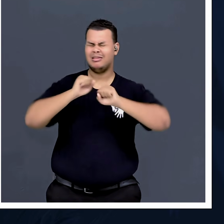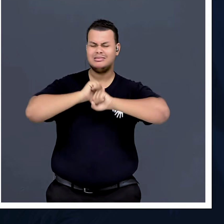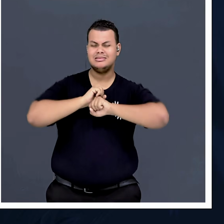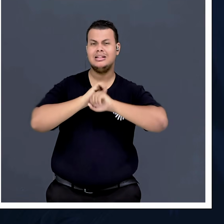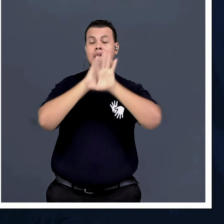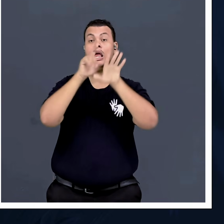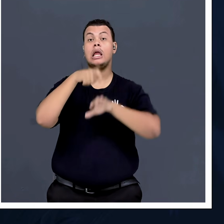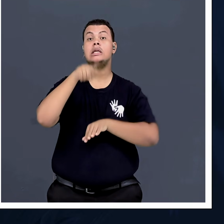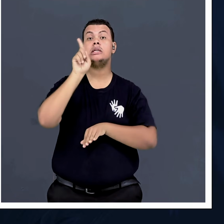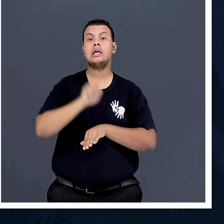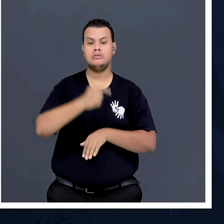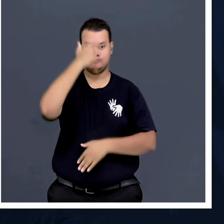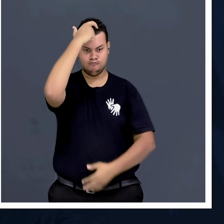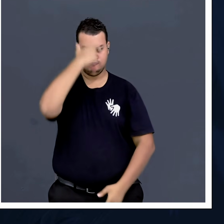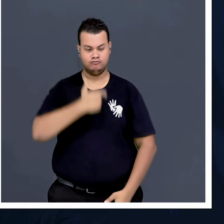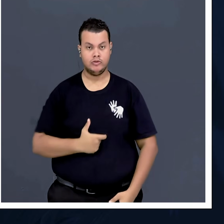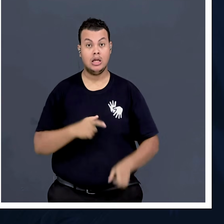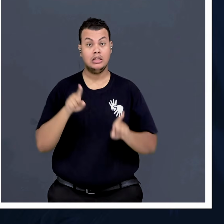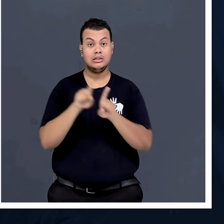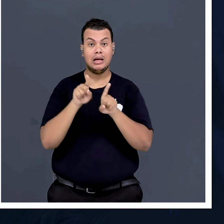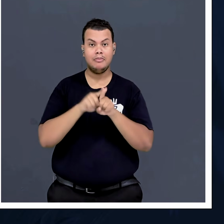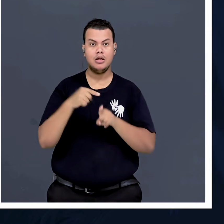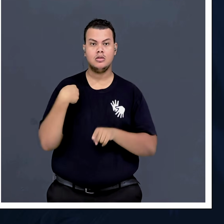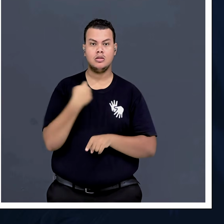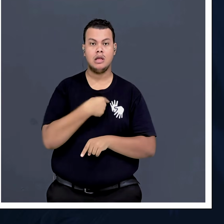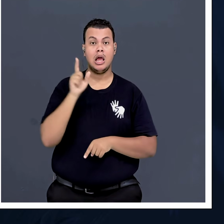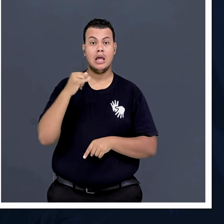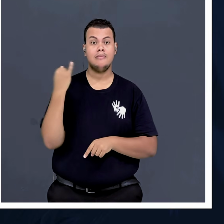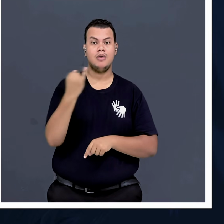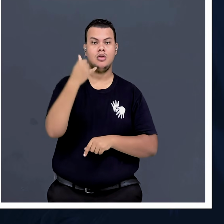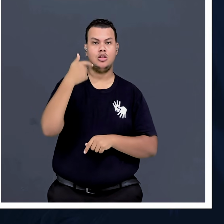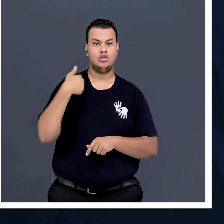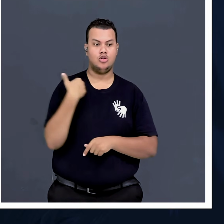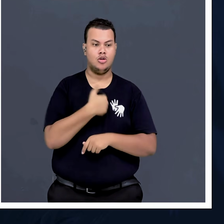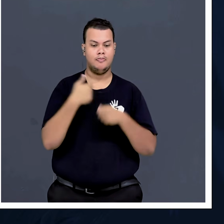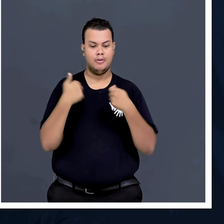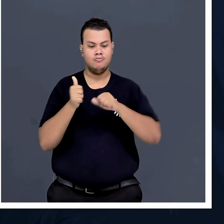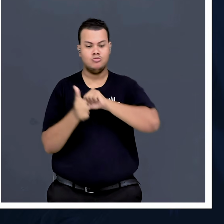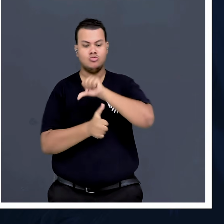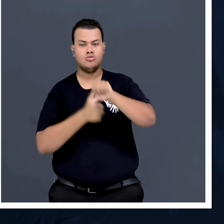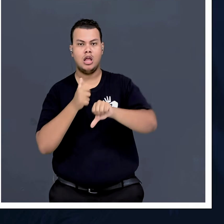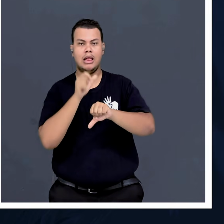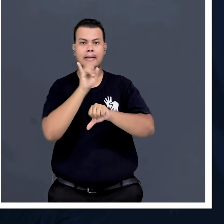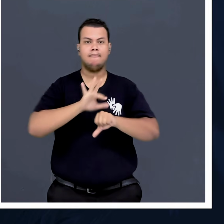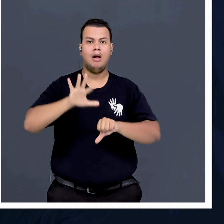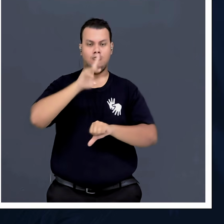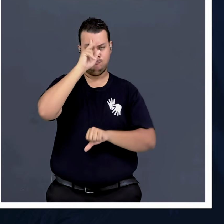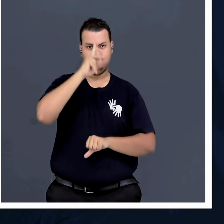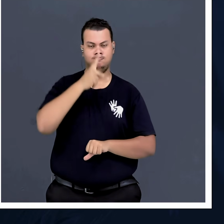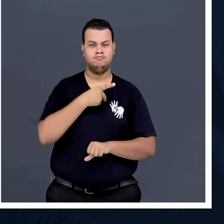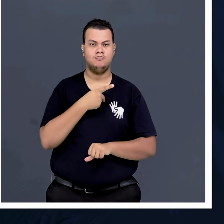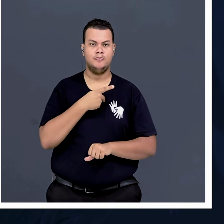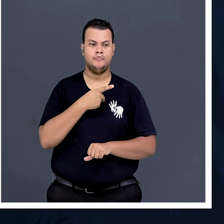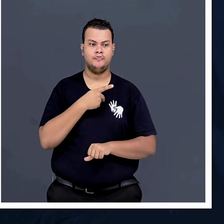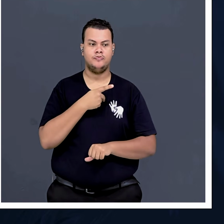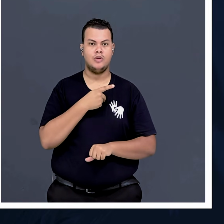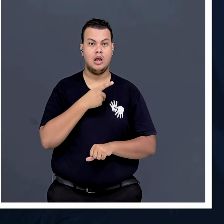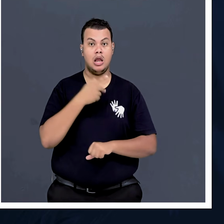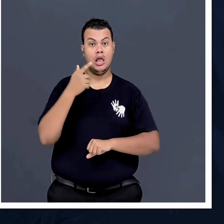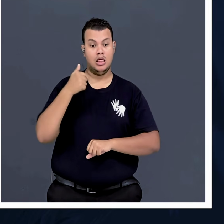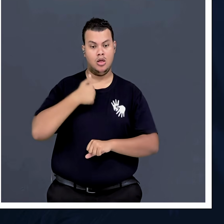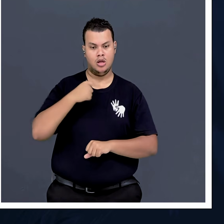clara de quem nós somos e da importância de nós reformularmos a nossa imagem pessoal, aquilo que